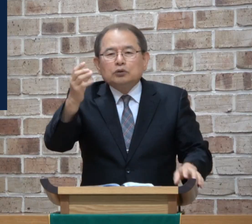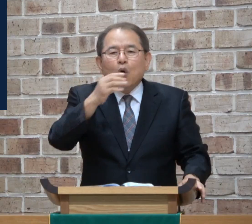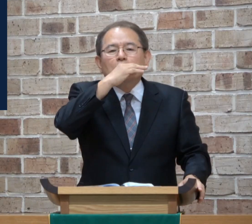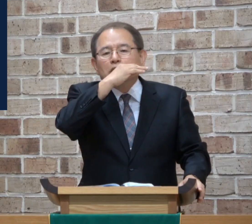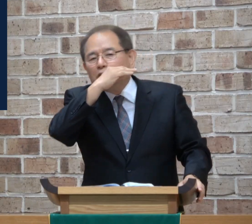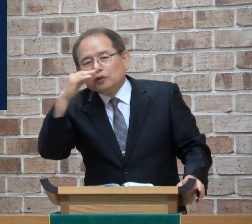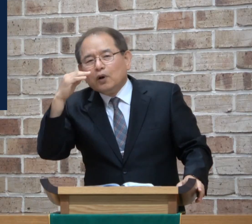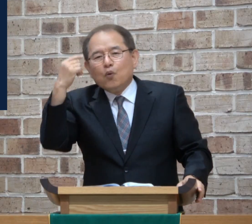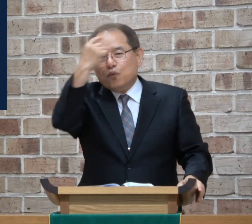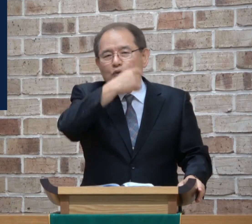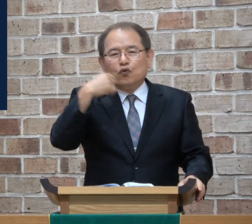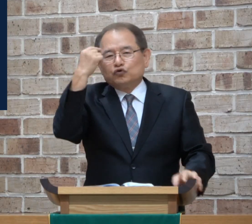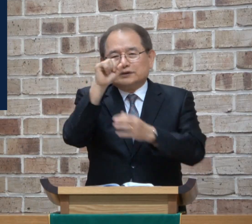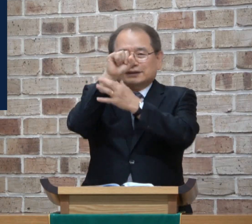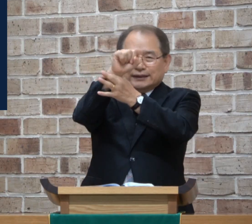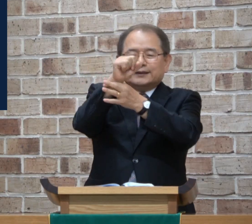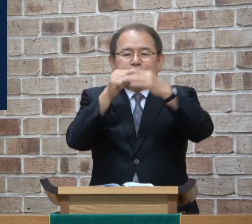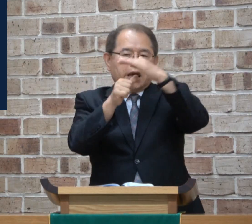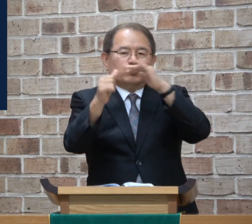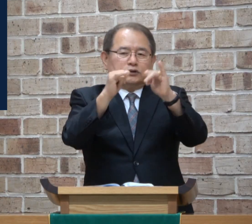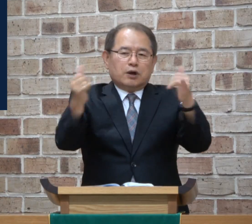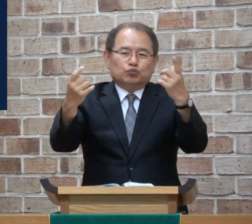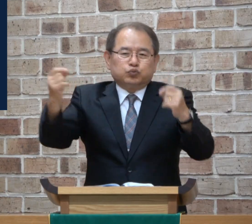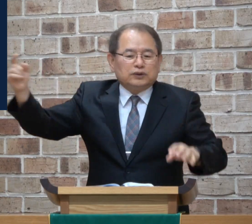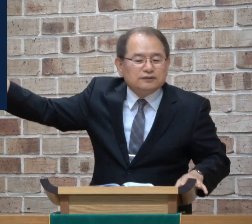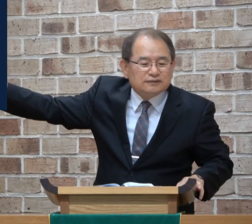구원의 역사를 일으켜 주십니다.